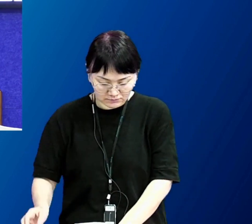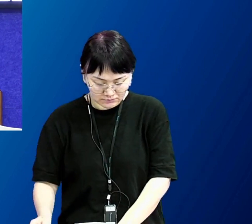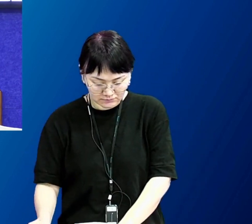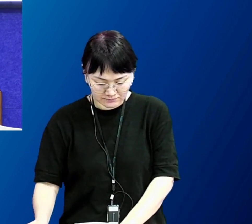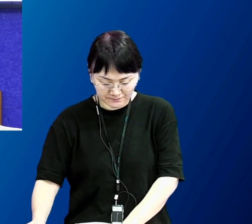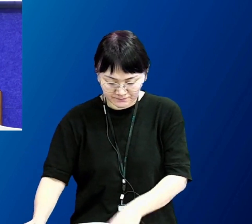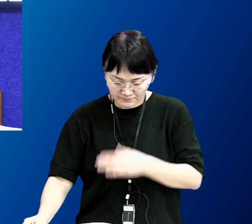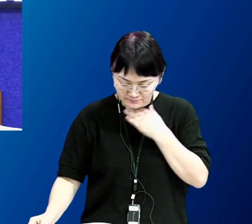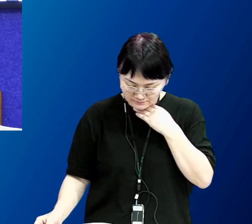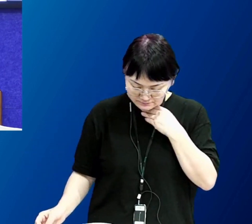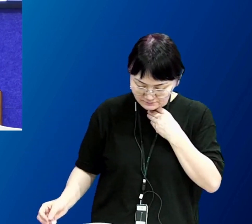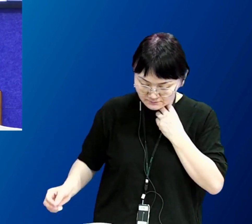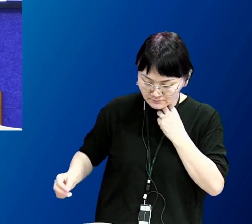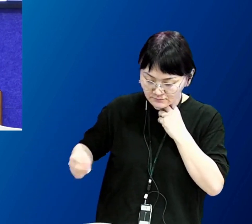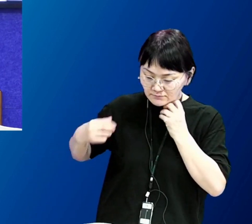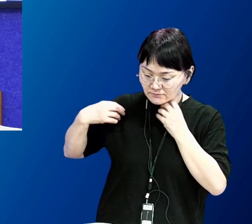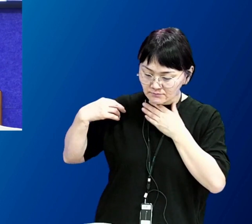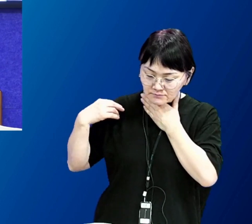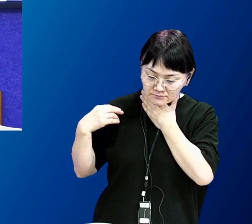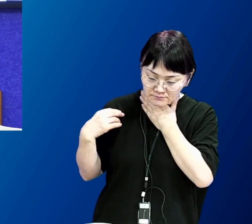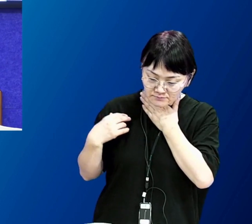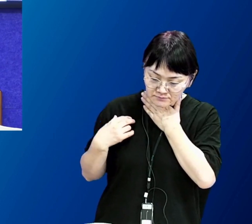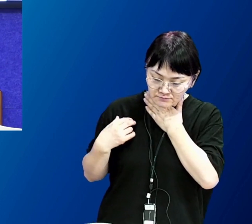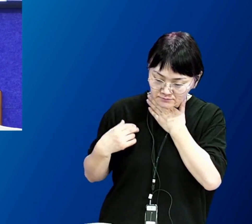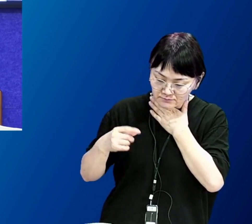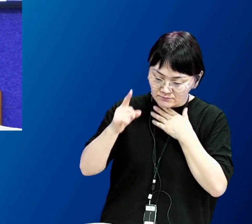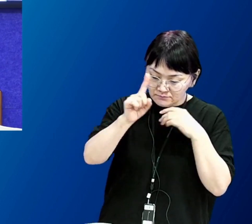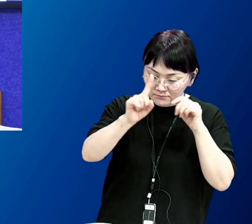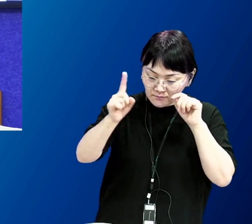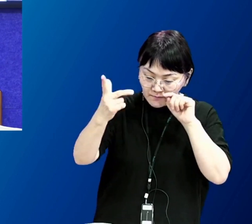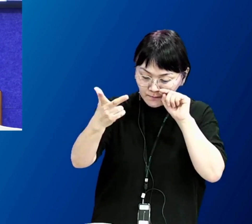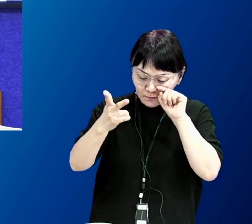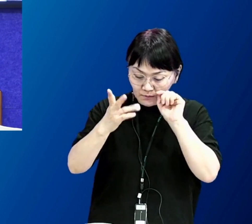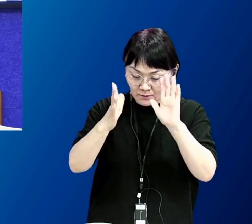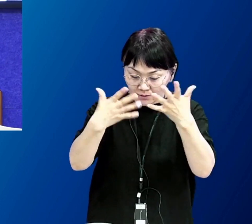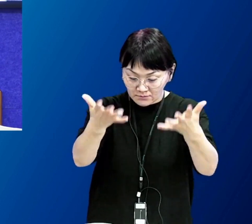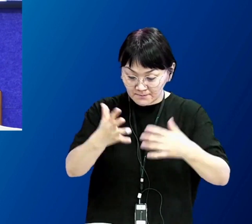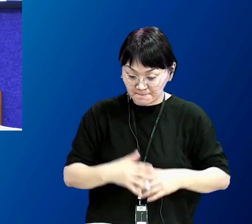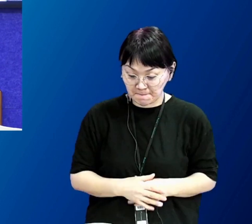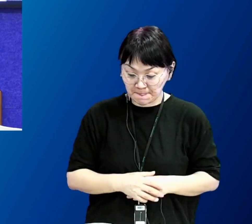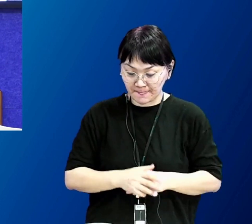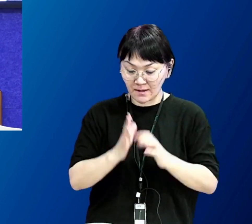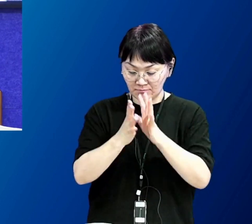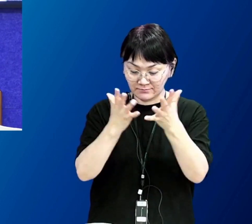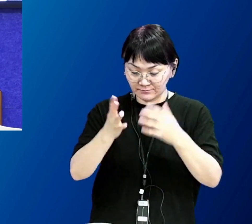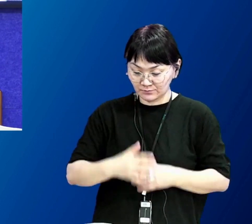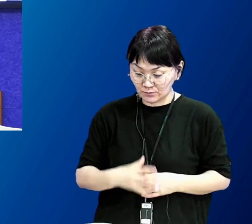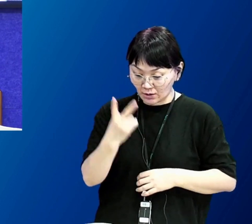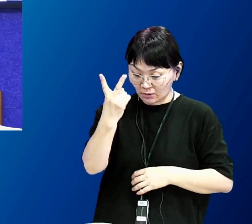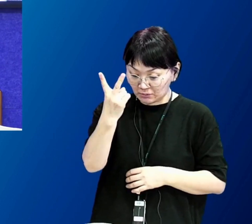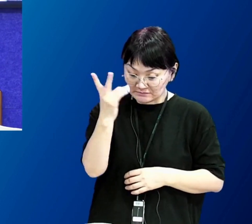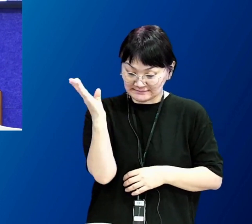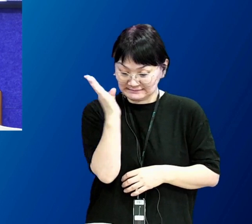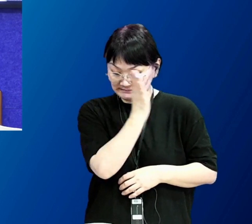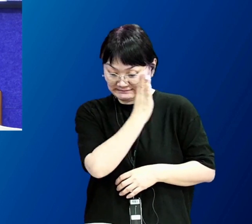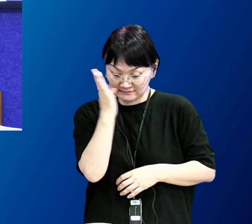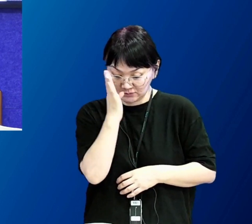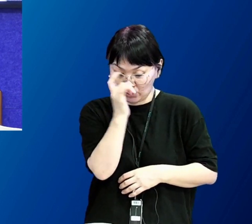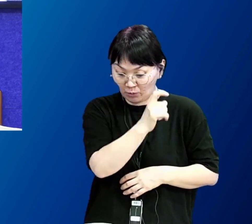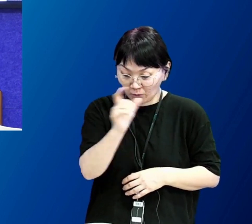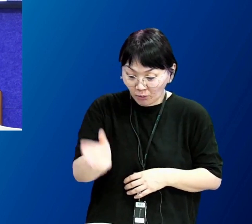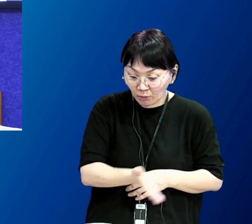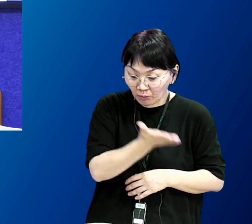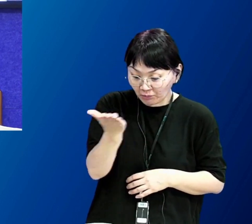за энэ дээр юу гэж бичсэн байна аа нэг уншиж өгье за манай ундрагч уншаад өгөрөө хоёр